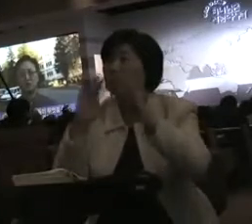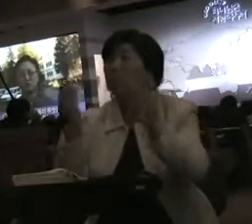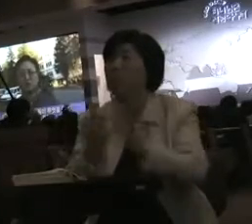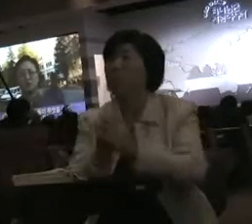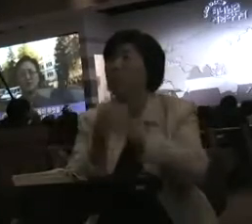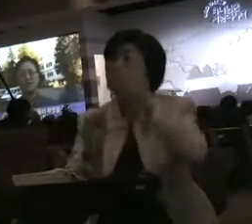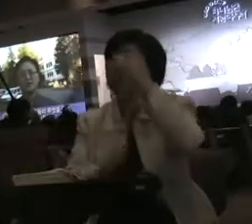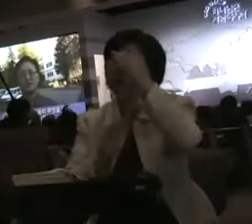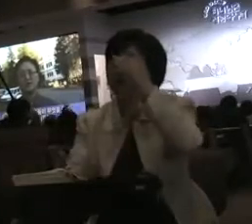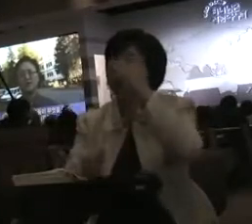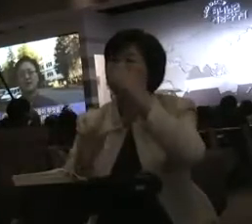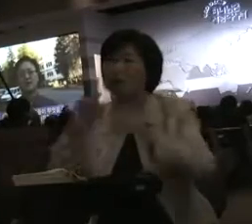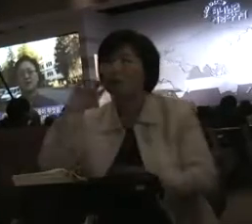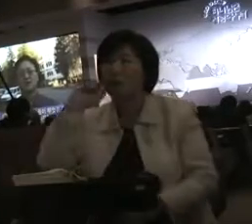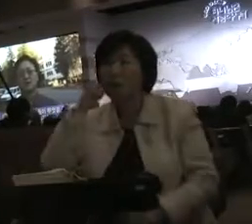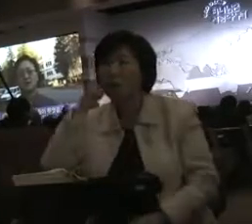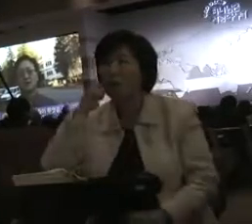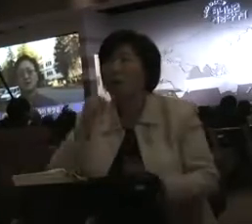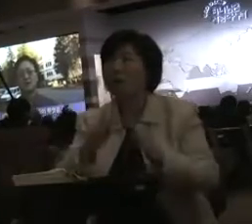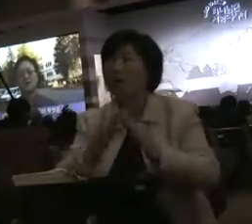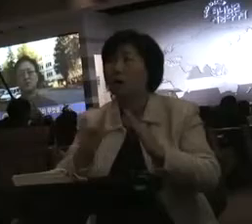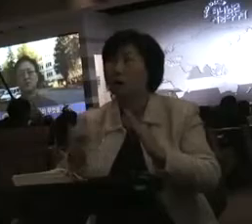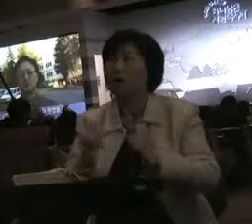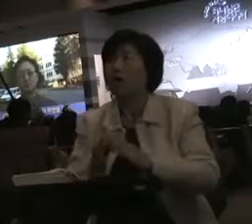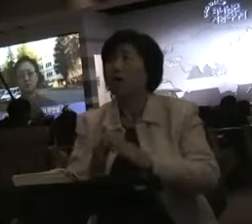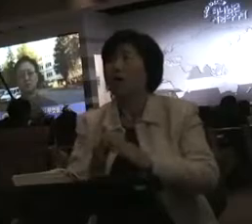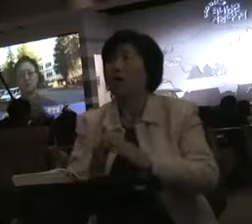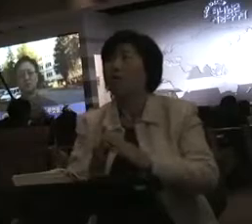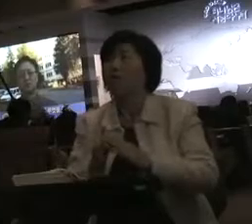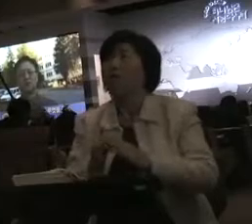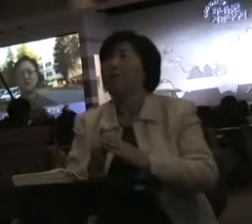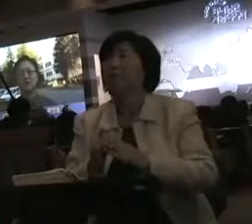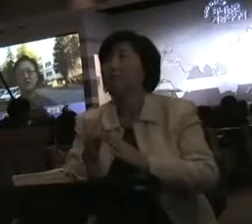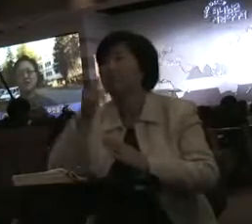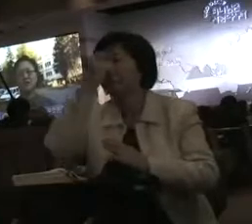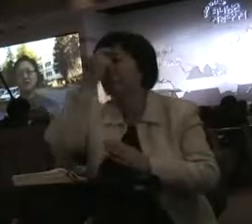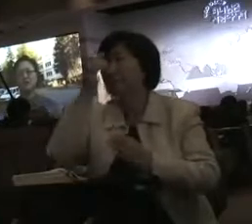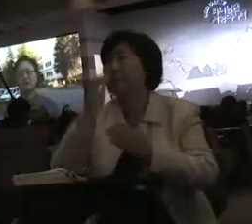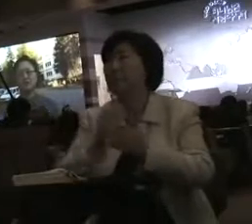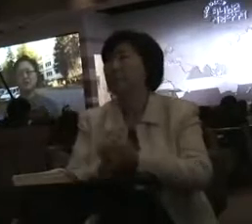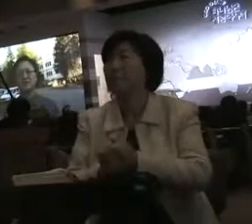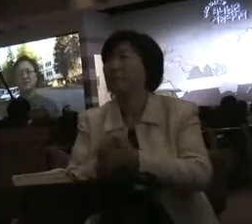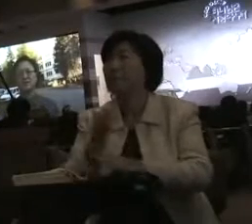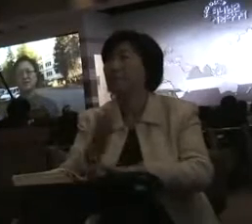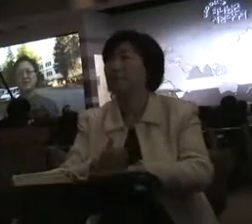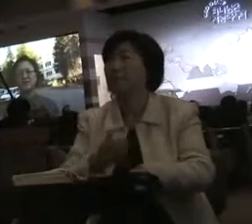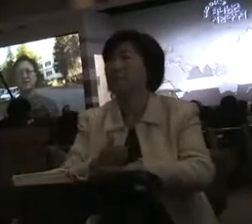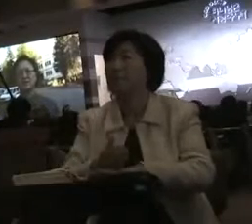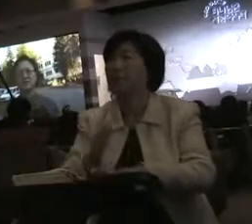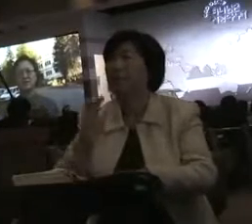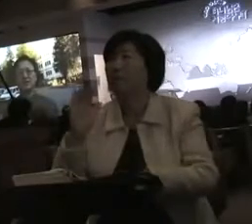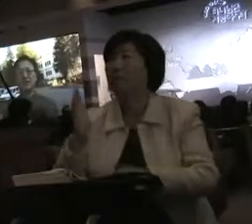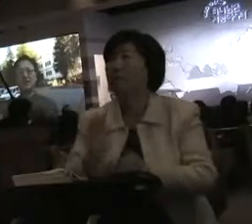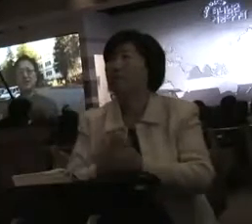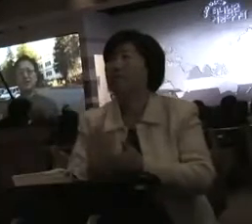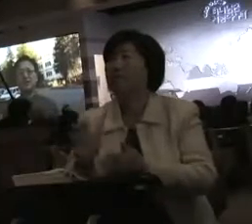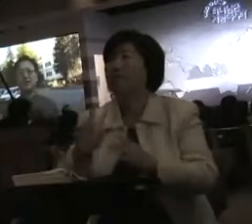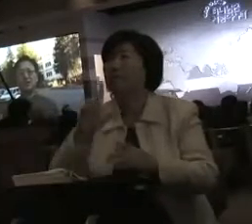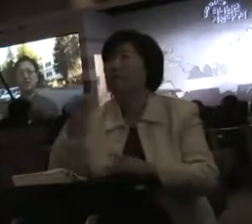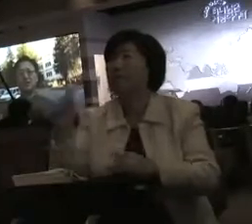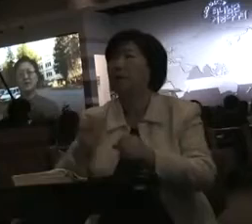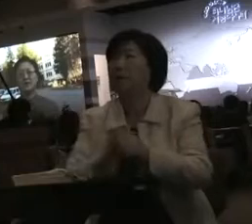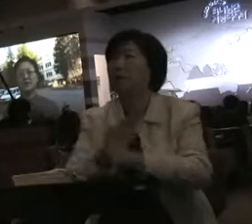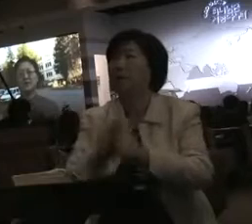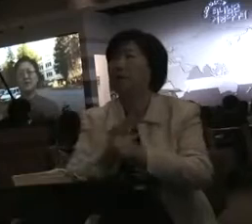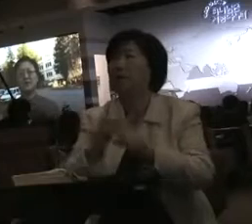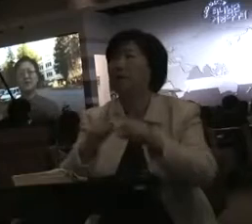우리 순원들, 가정들과 또 생업을 위해서 여러분 기도해 주시면 감사하겠습니다. 그래서 LA 사랑의